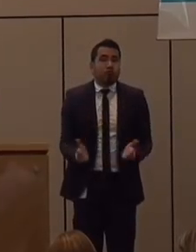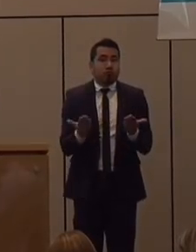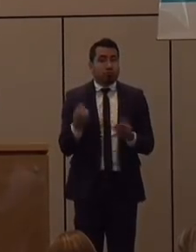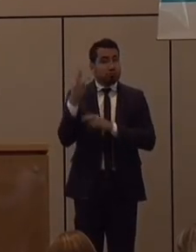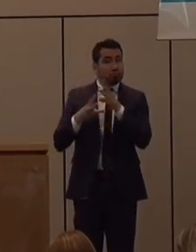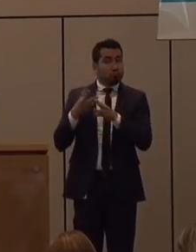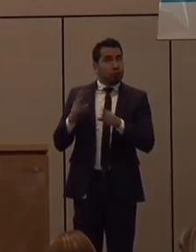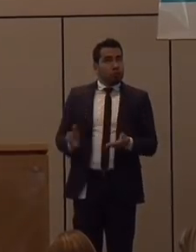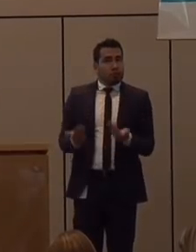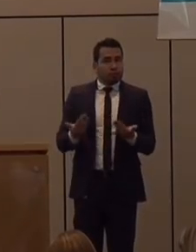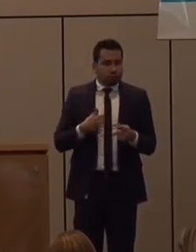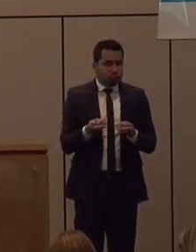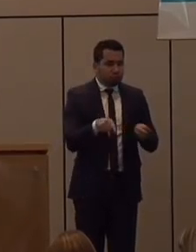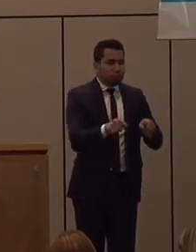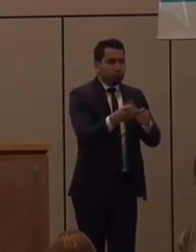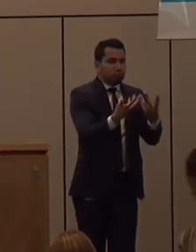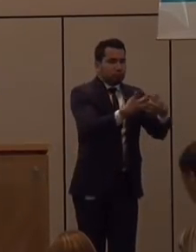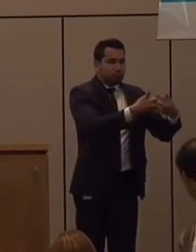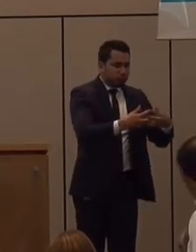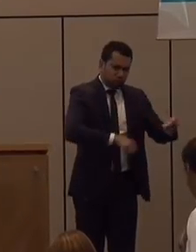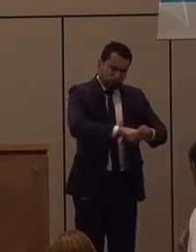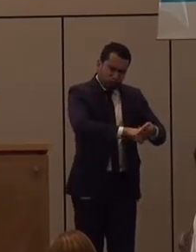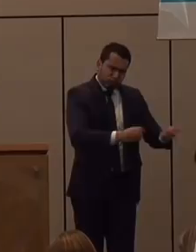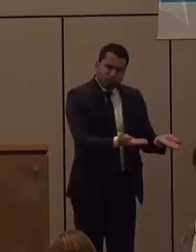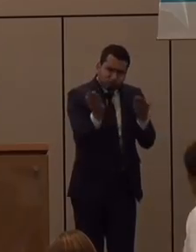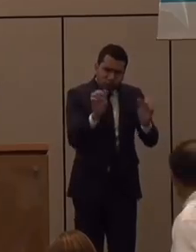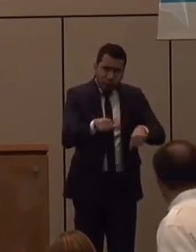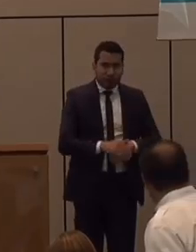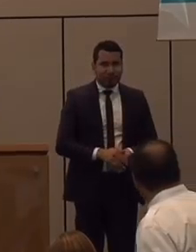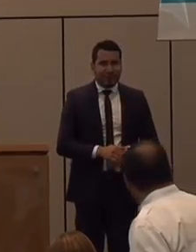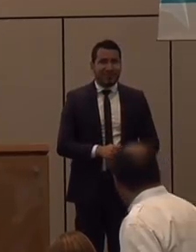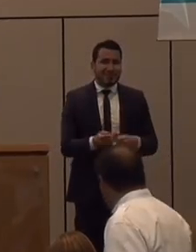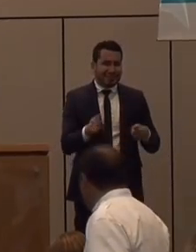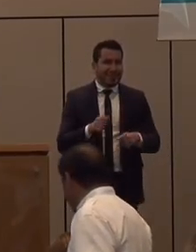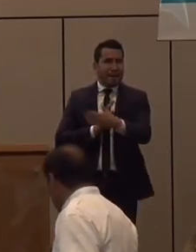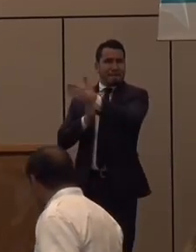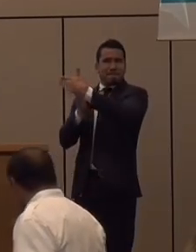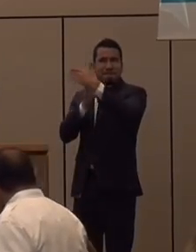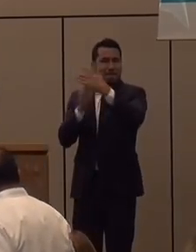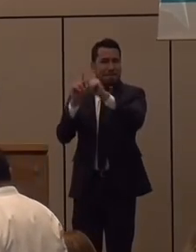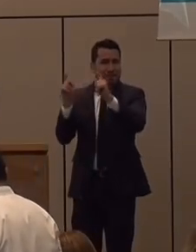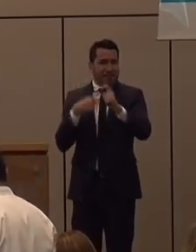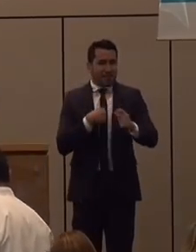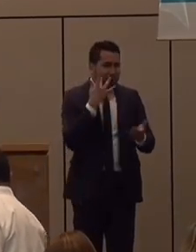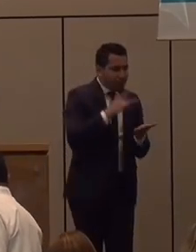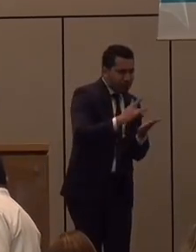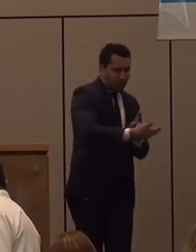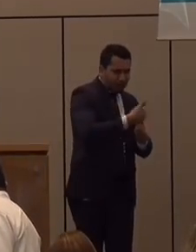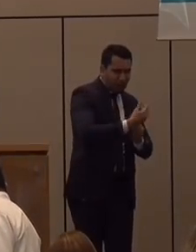a los exportadores tenemos que enfrentar muchas barreras el tema de admisibilidad sanitaria y los temas de calidad